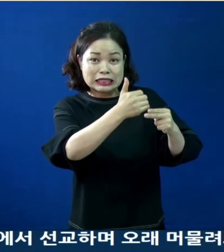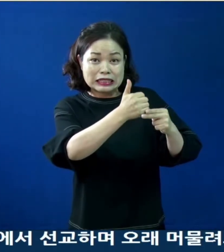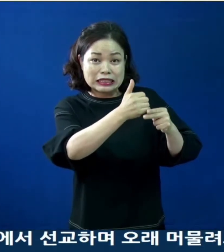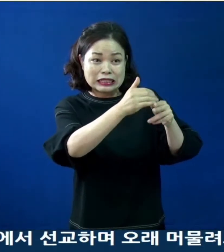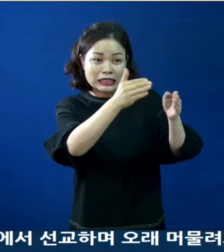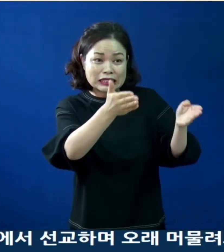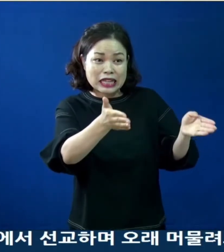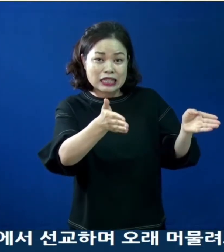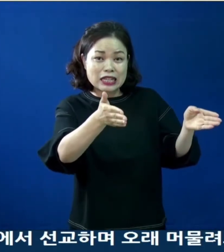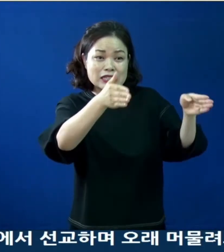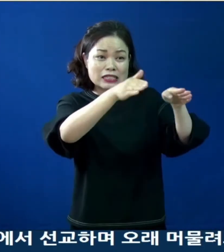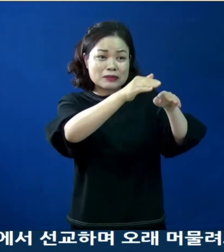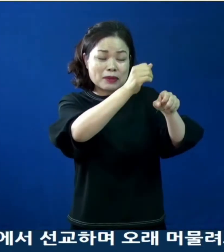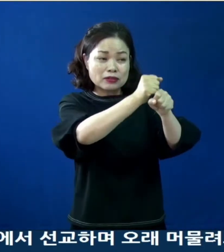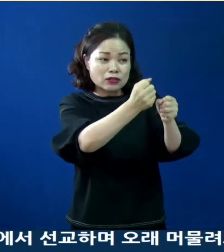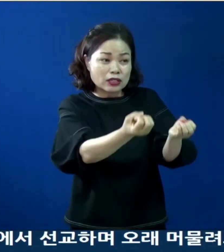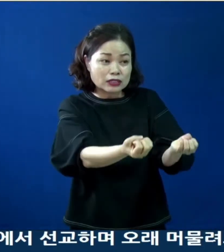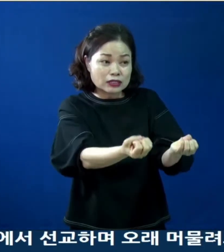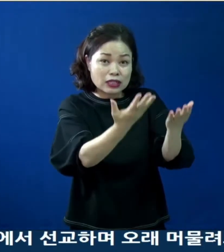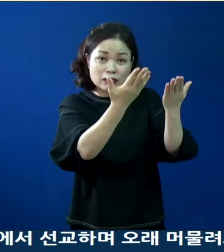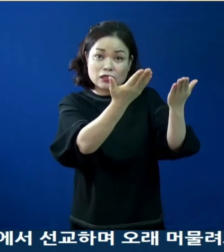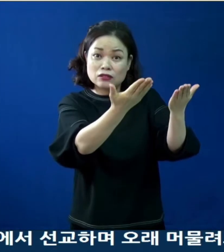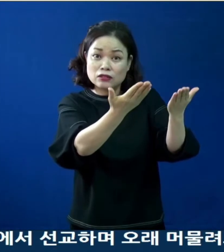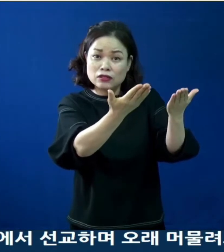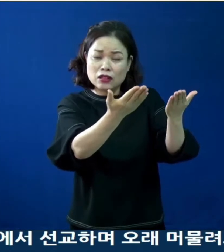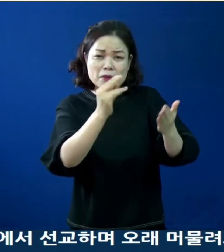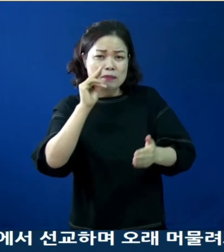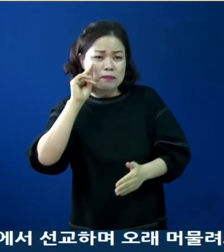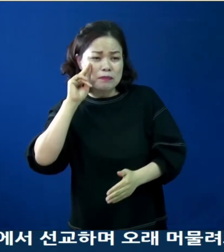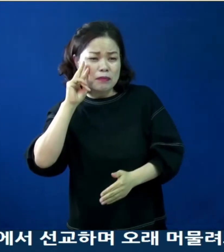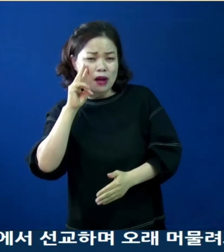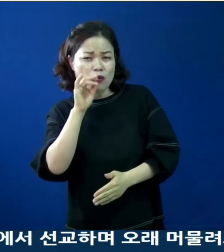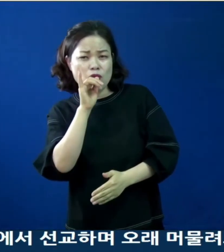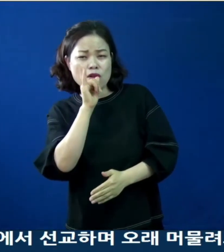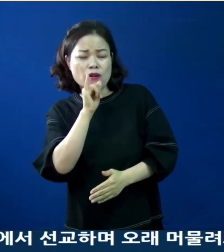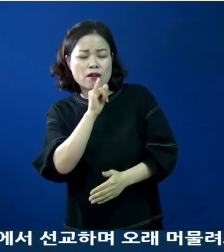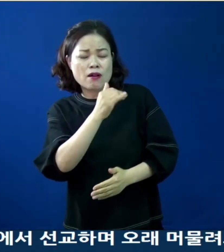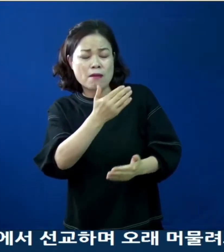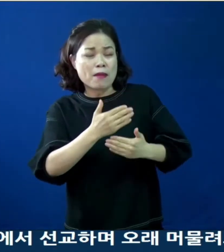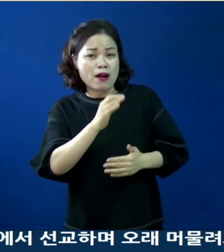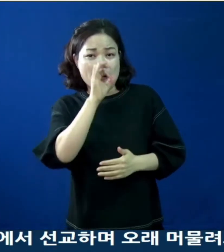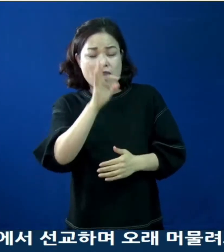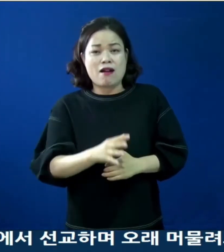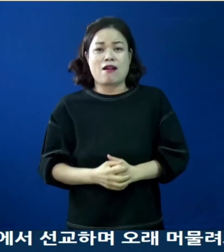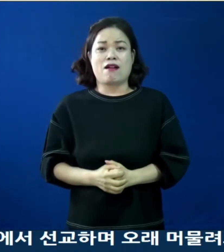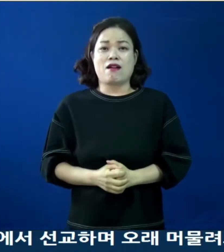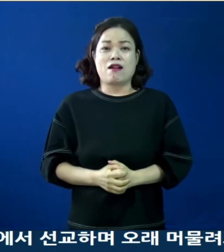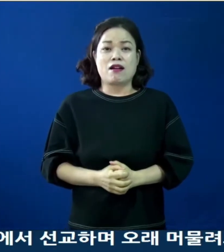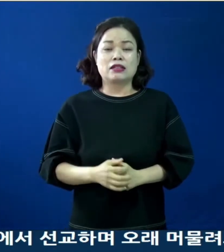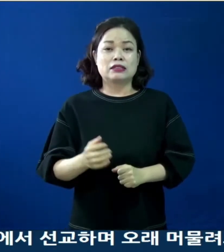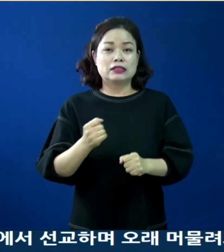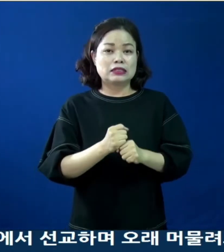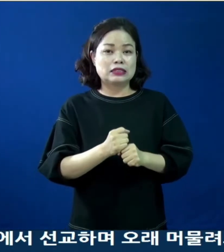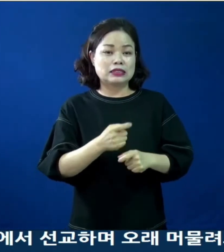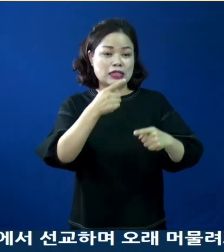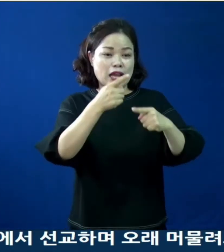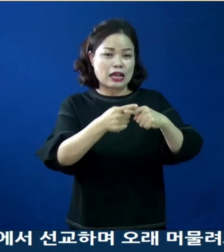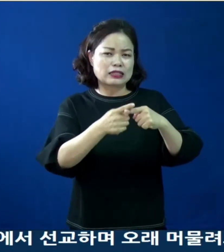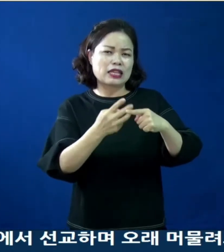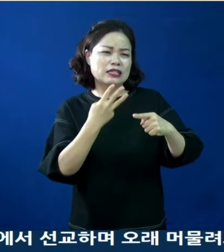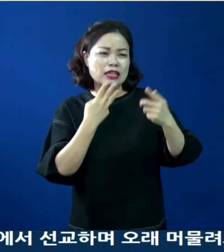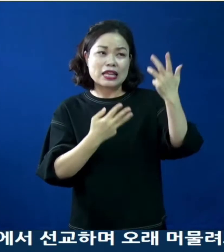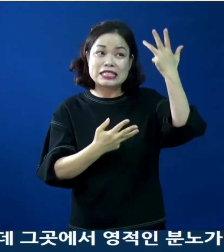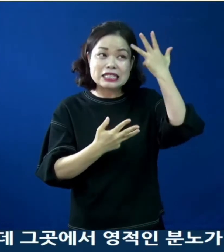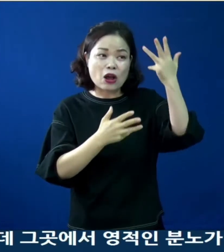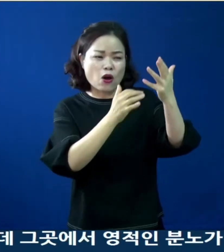제단을 만들어 제사를 드린다? 이 바울에게 있어서는 용납이 안 되는 일이었죠. 그래서 그 아테네에 있는